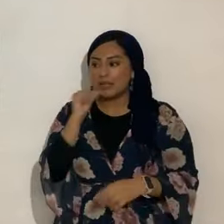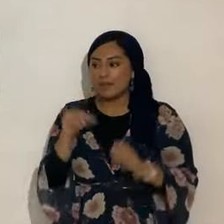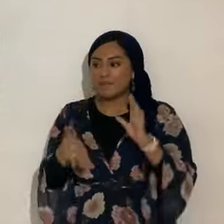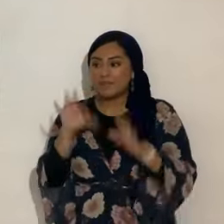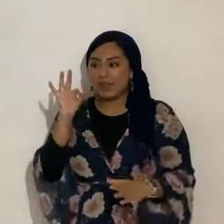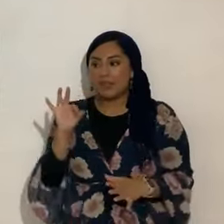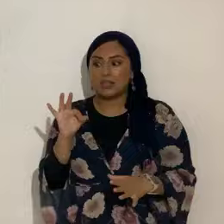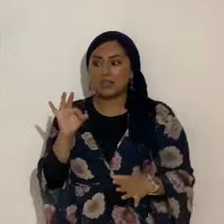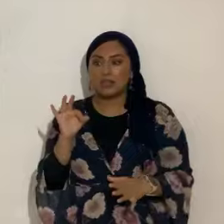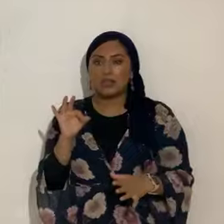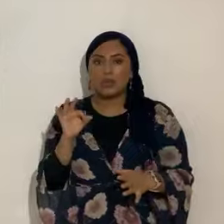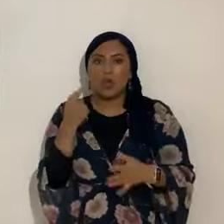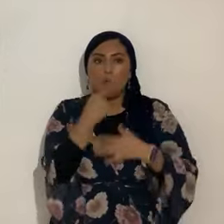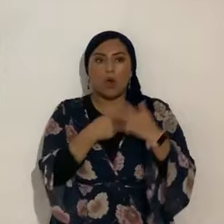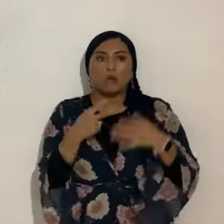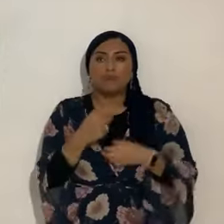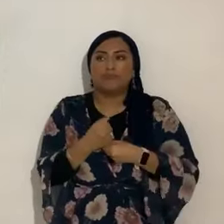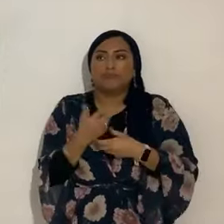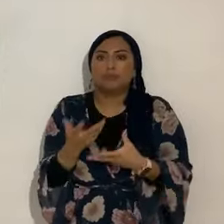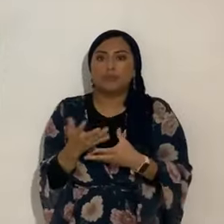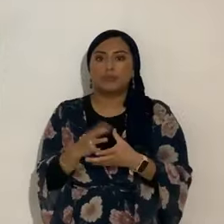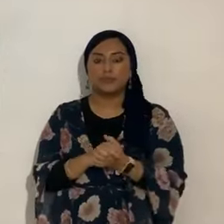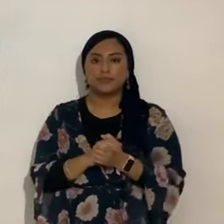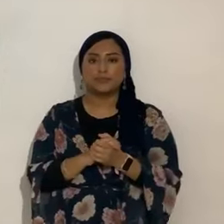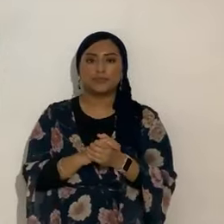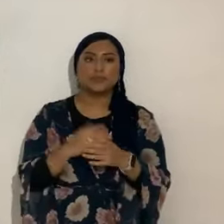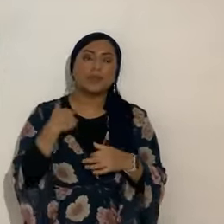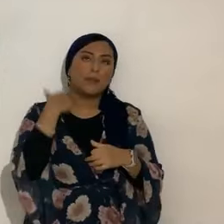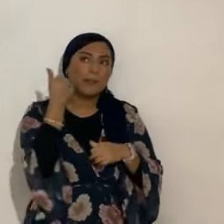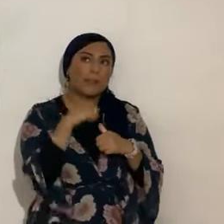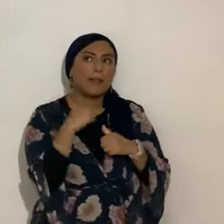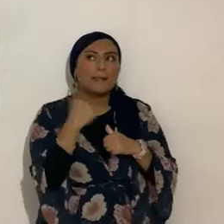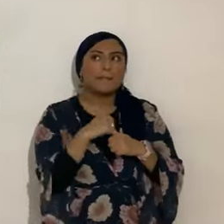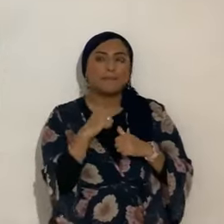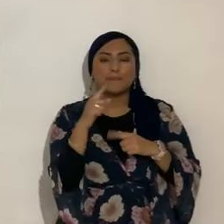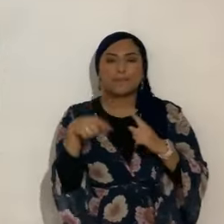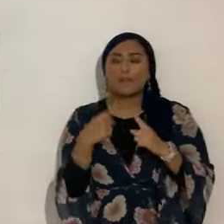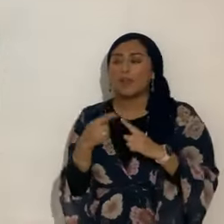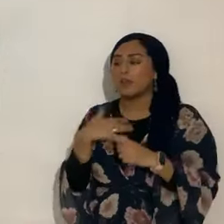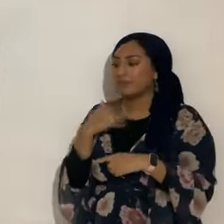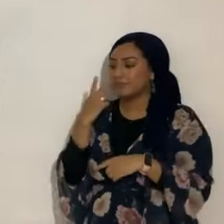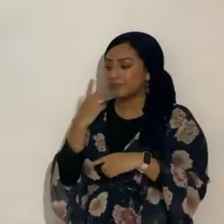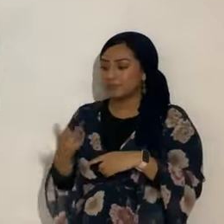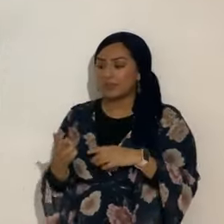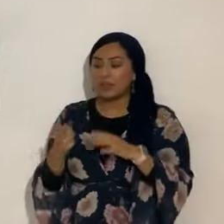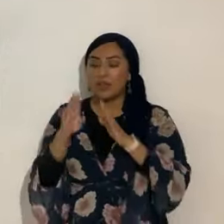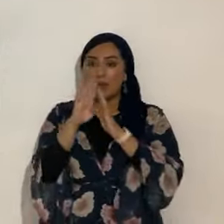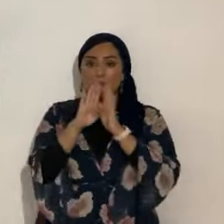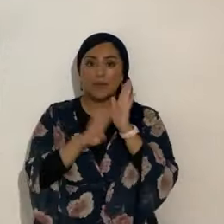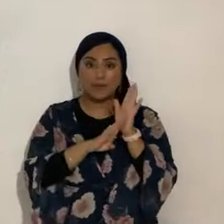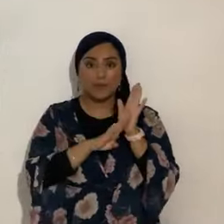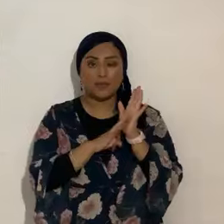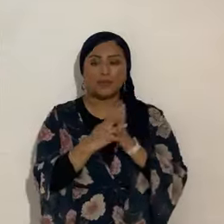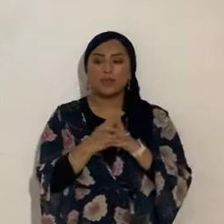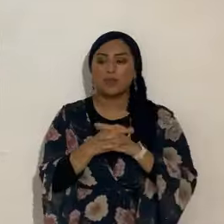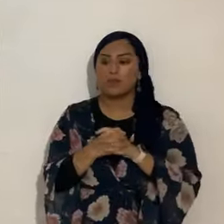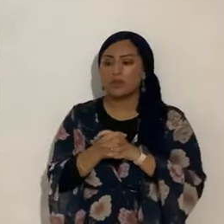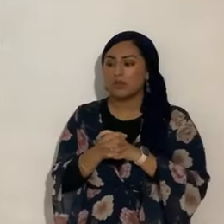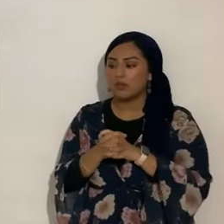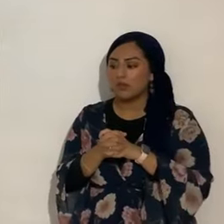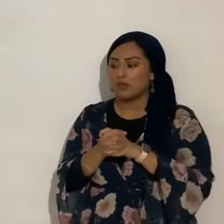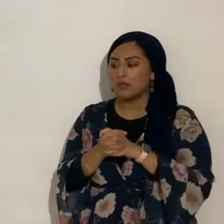esencia de la vida como tal. Y entonces un día, al ver la Biblia, una Biblia pues